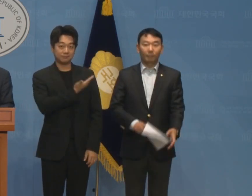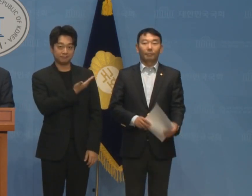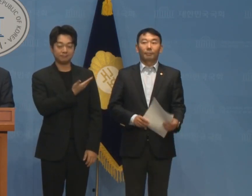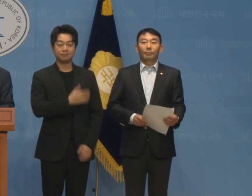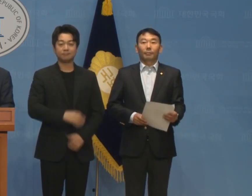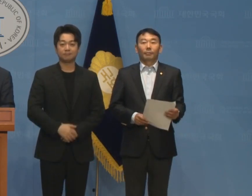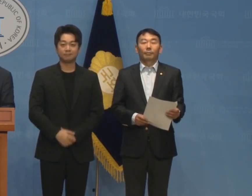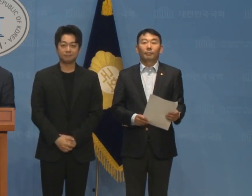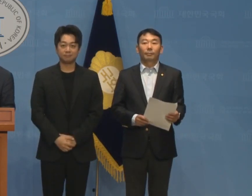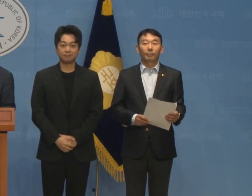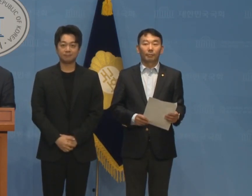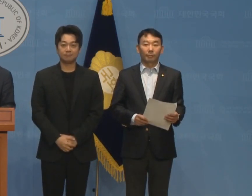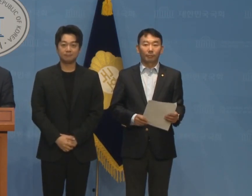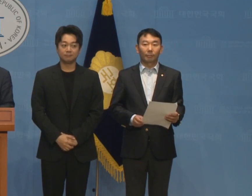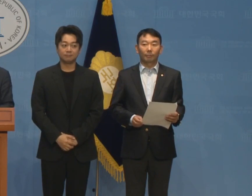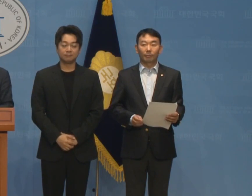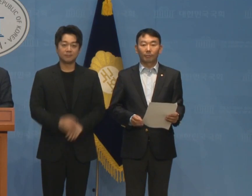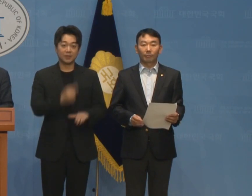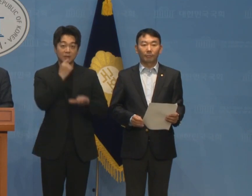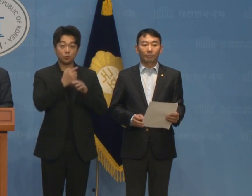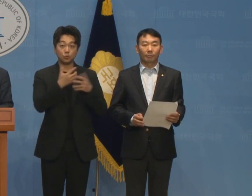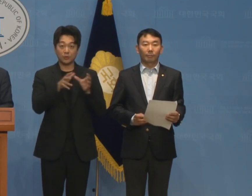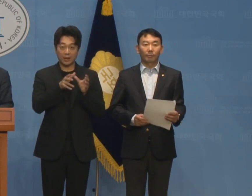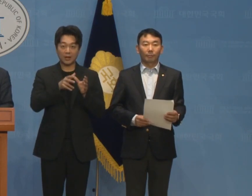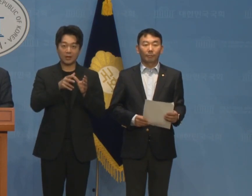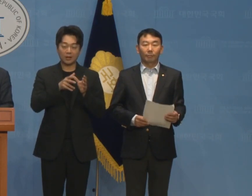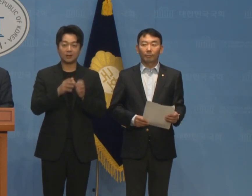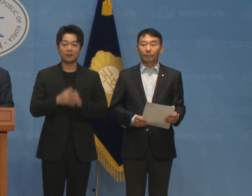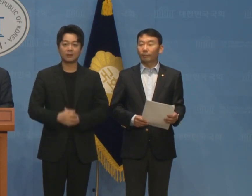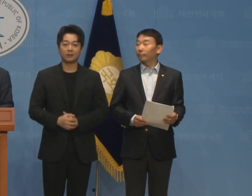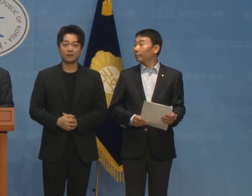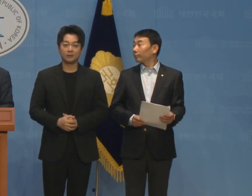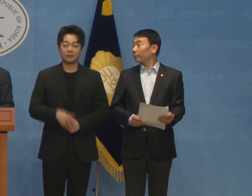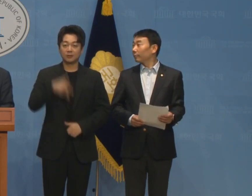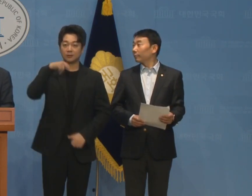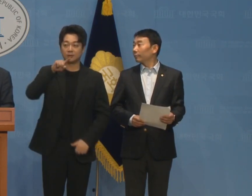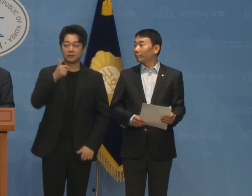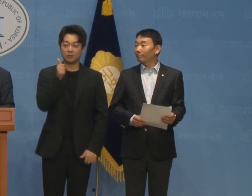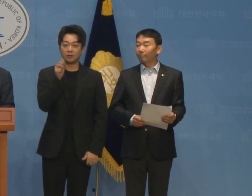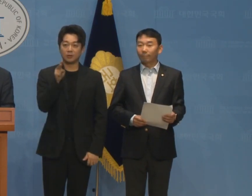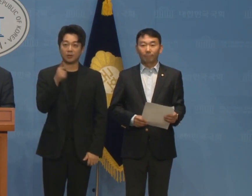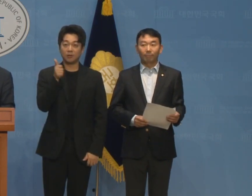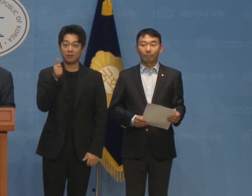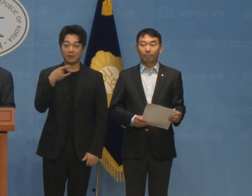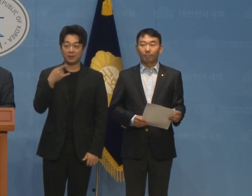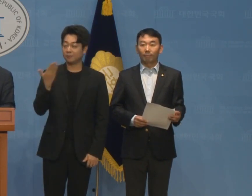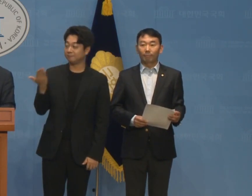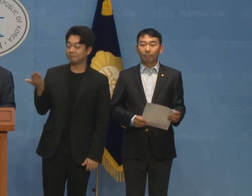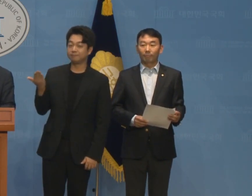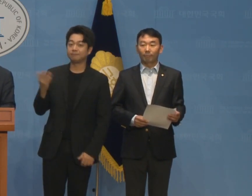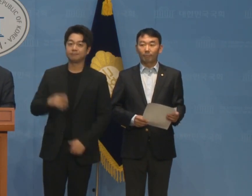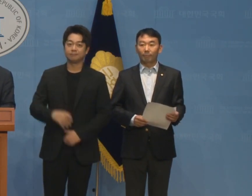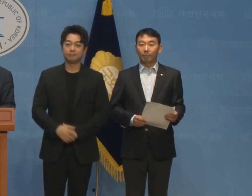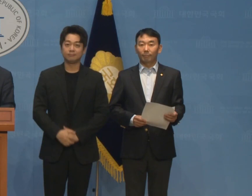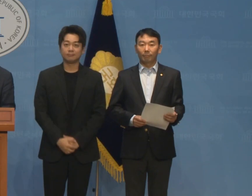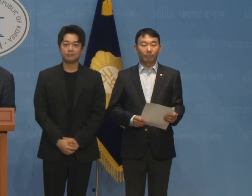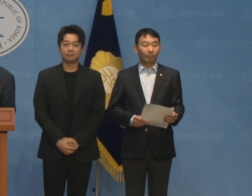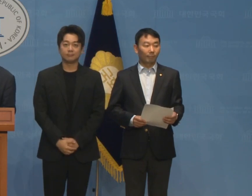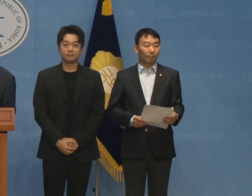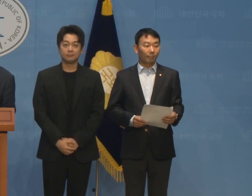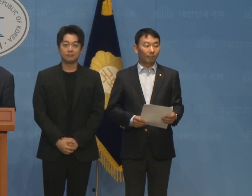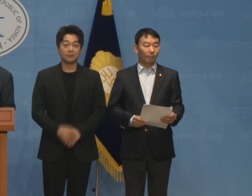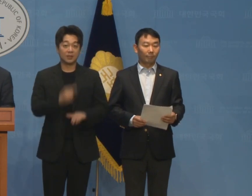참석하셨습니다. 또 더불어민주당 법사위원이신 전현직 의원님 참석하셨습니다.